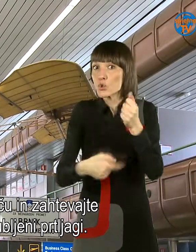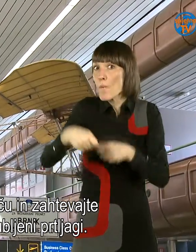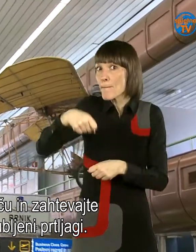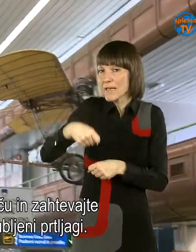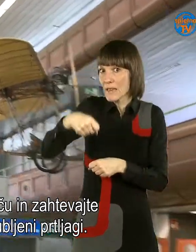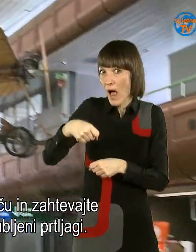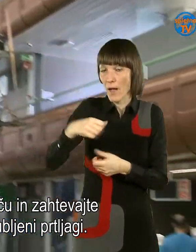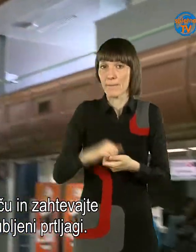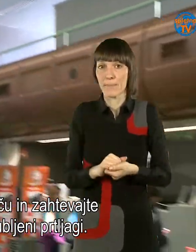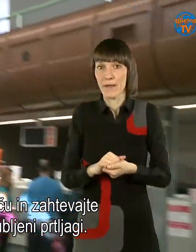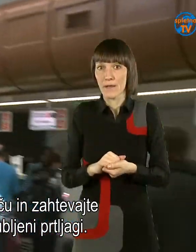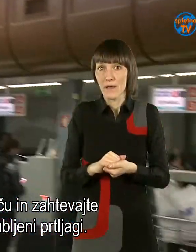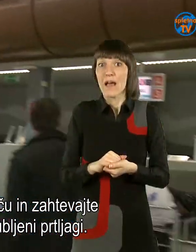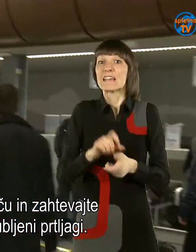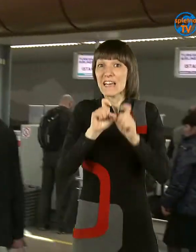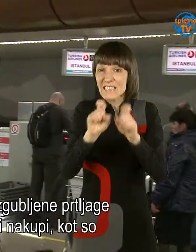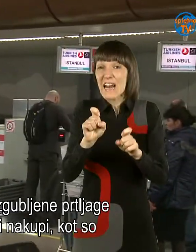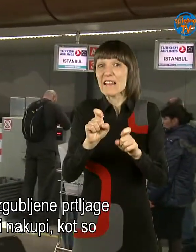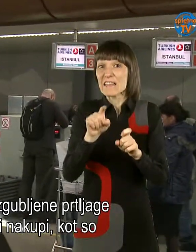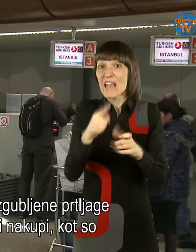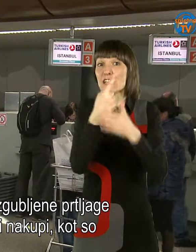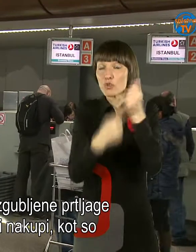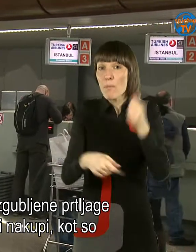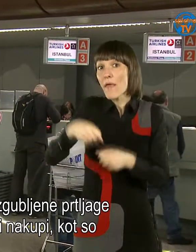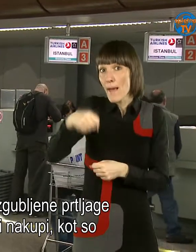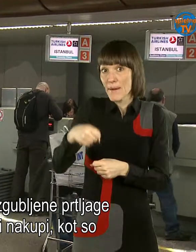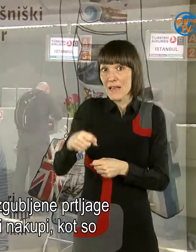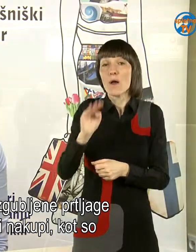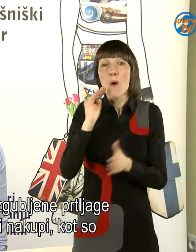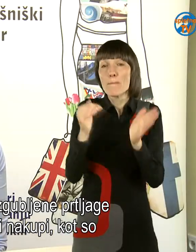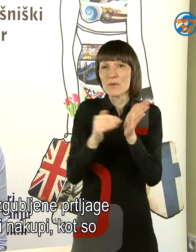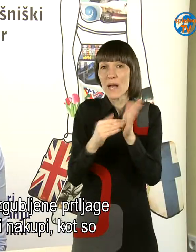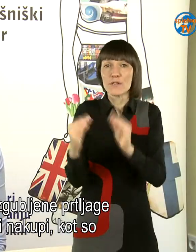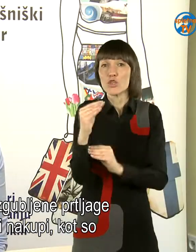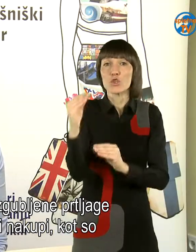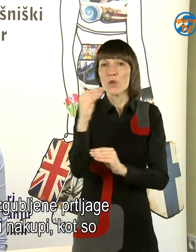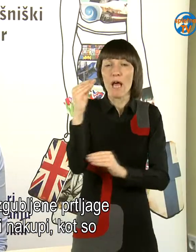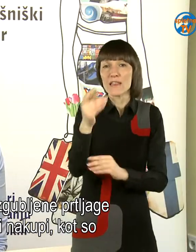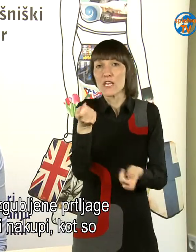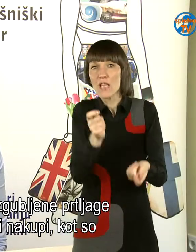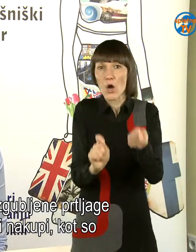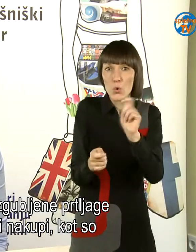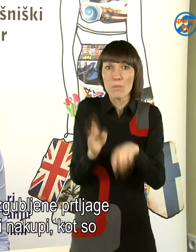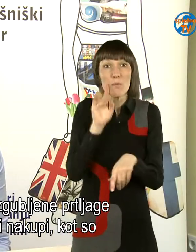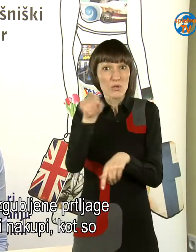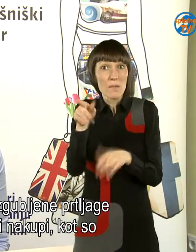izgubljeni prtljagi. Ker bodo zaradi izgubljene prtljage potrebni dodatni nakupi, verjetno boste